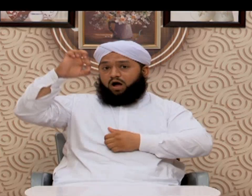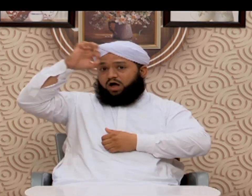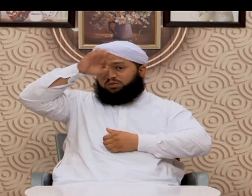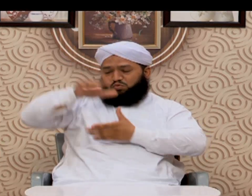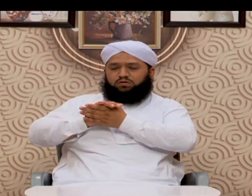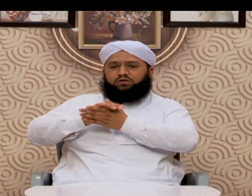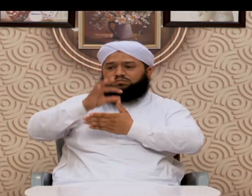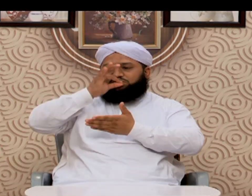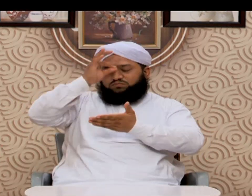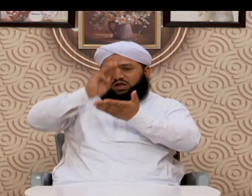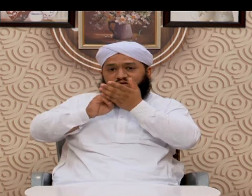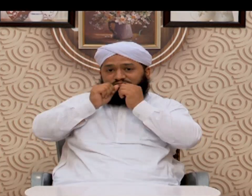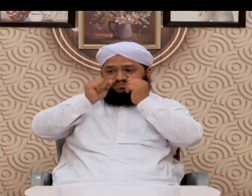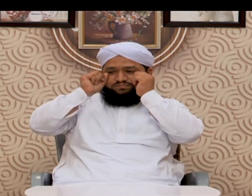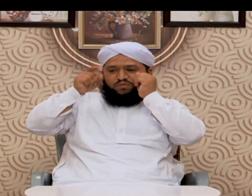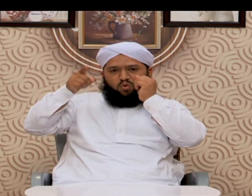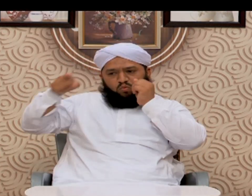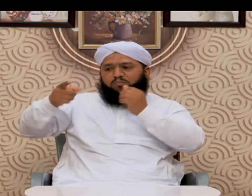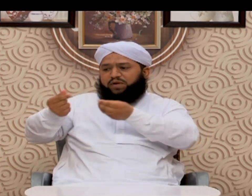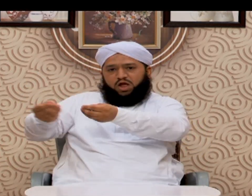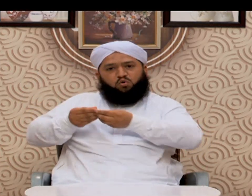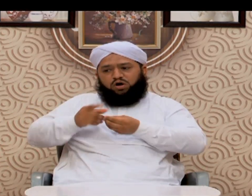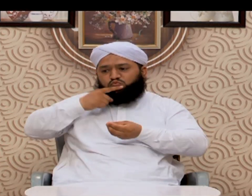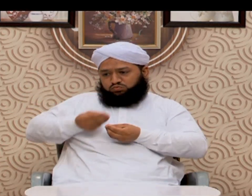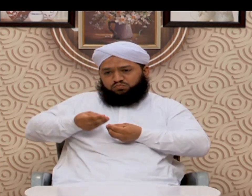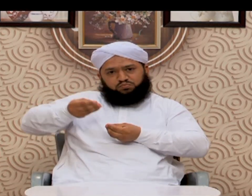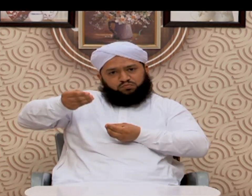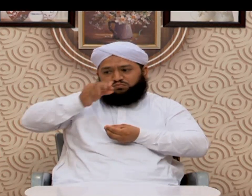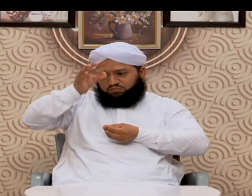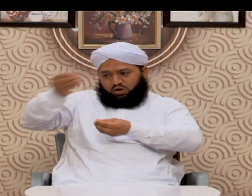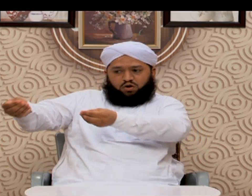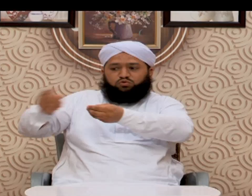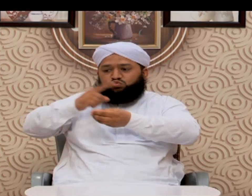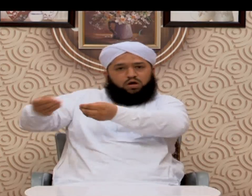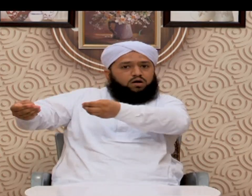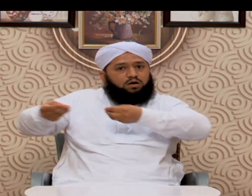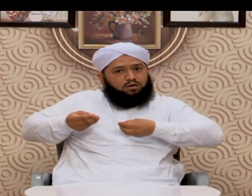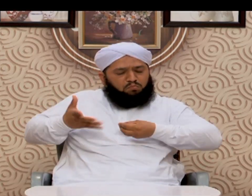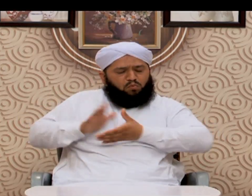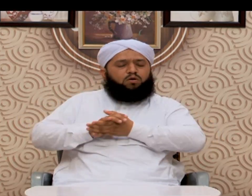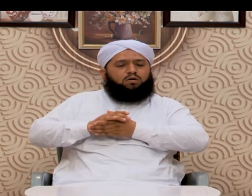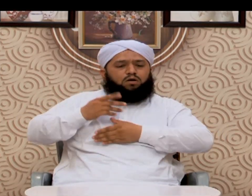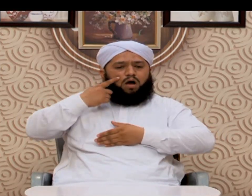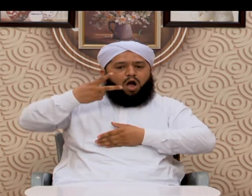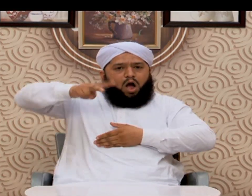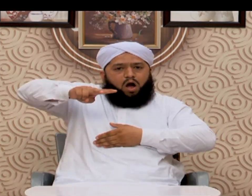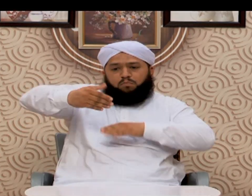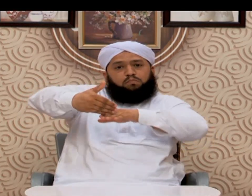سے کھجوریں خریدی تھیں۔ کھجوریں دینے کی مدت میں ابھی 1-2 دن باقی تھے کہ انہوں نے بڑے مجمع میں حضور